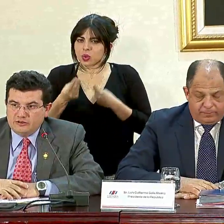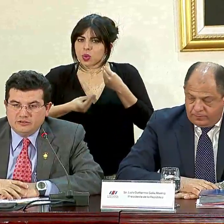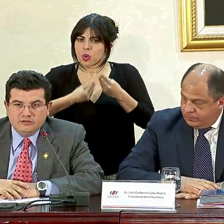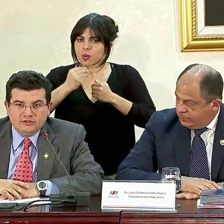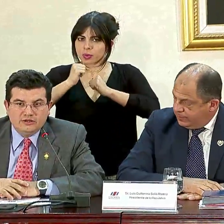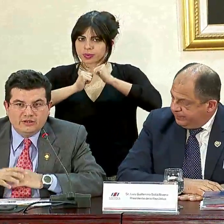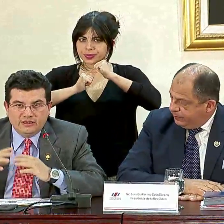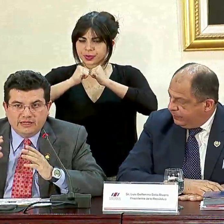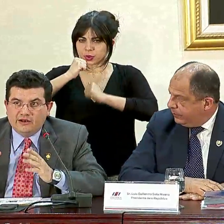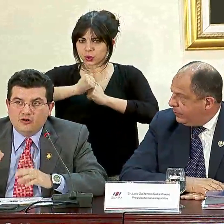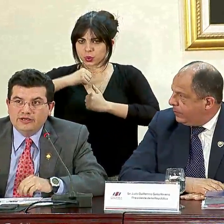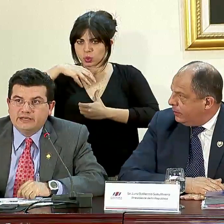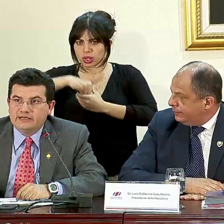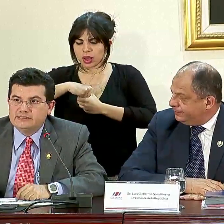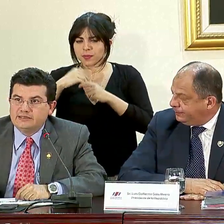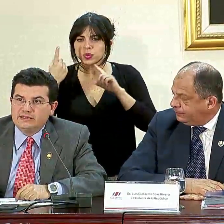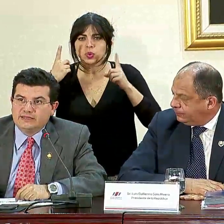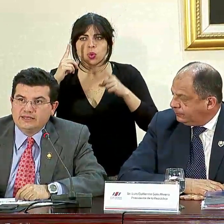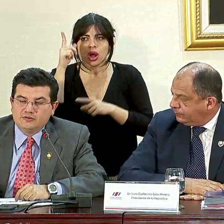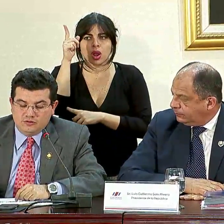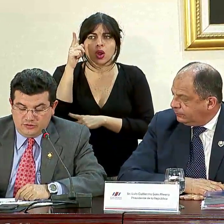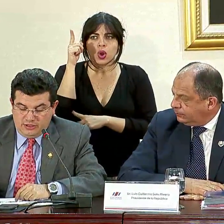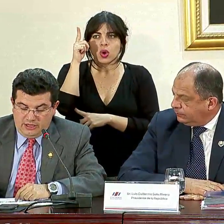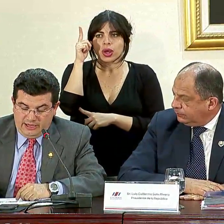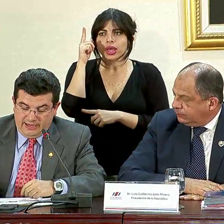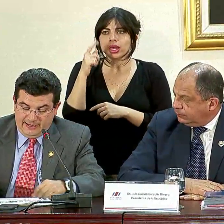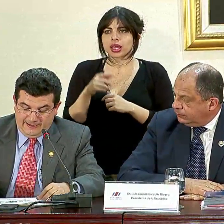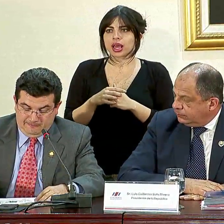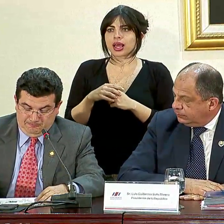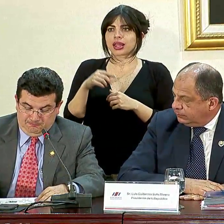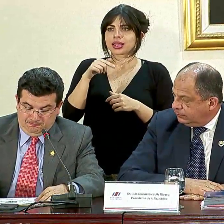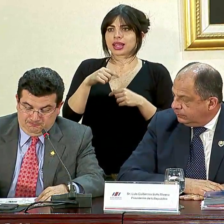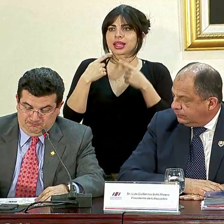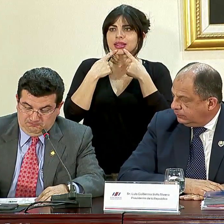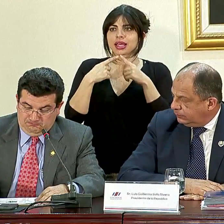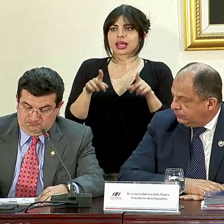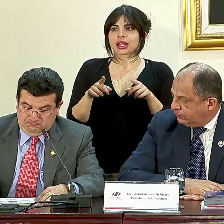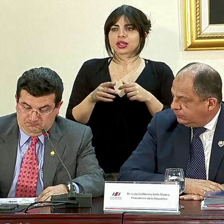estructurado la lógica de este decreto.